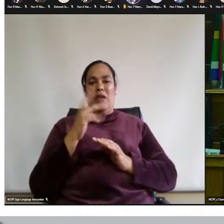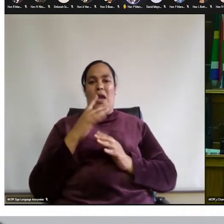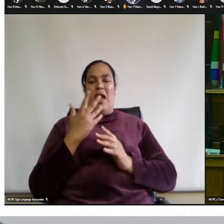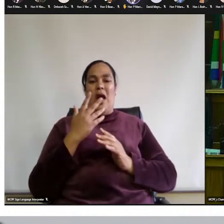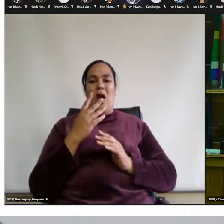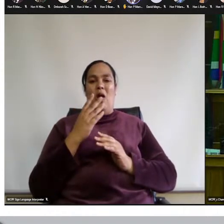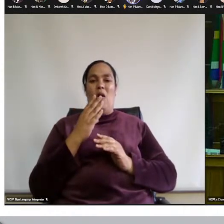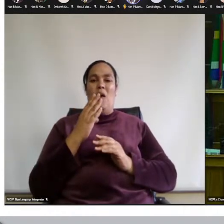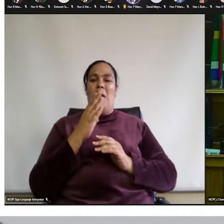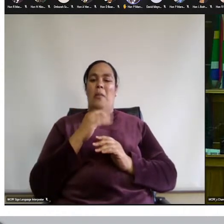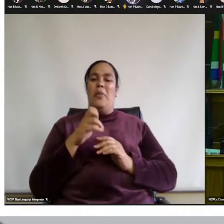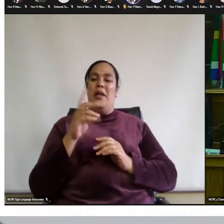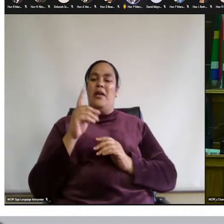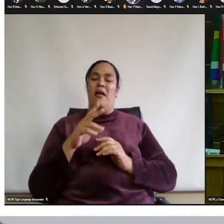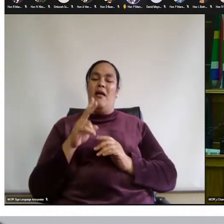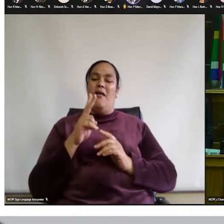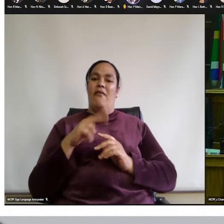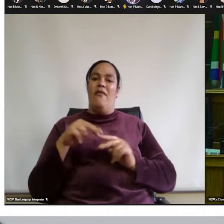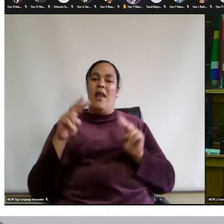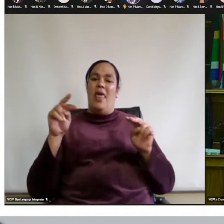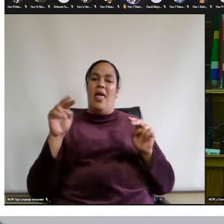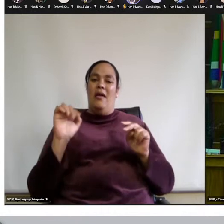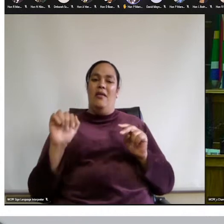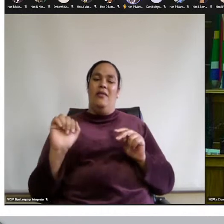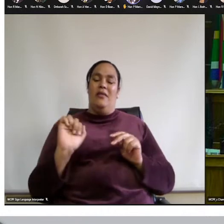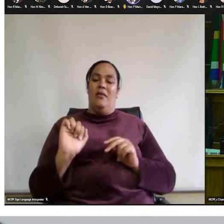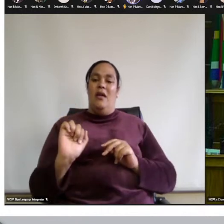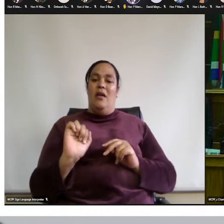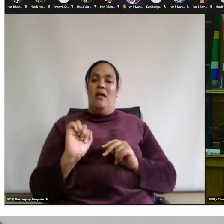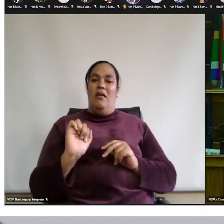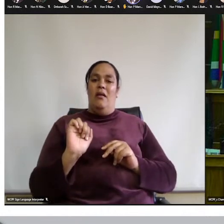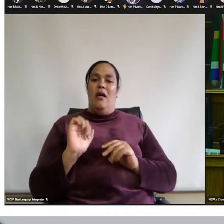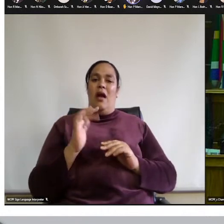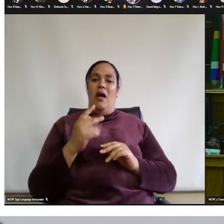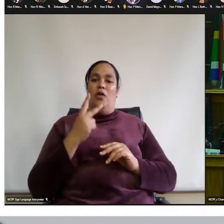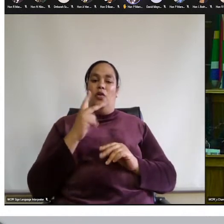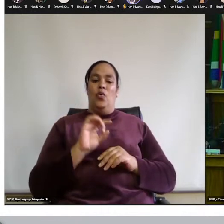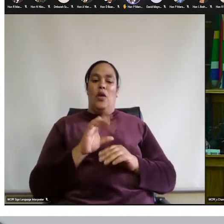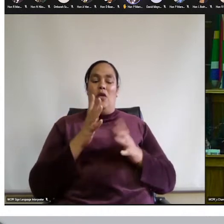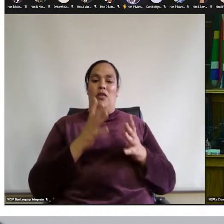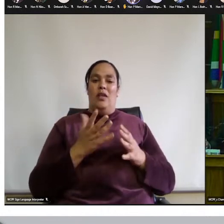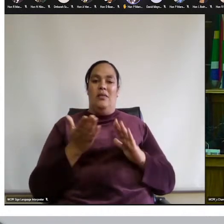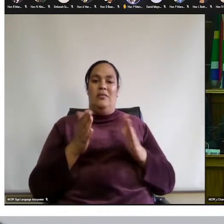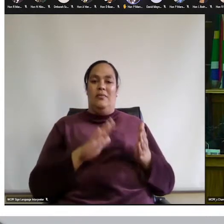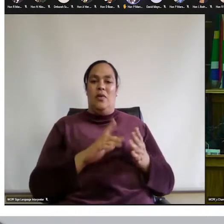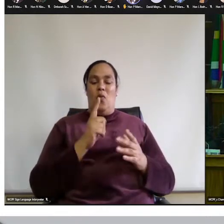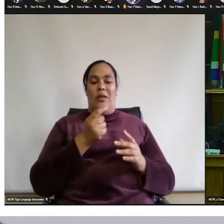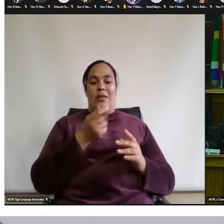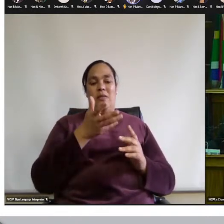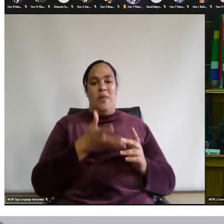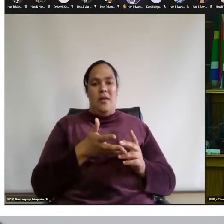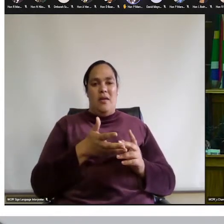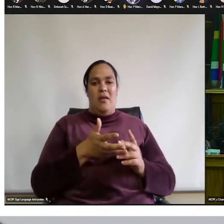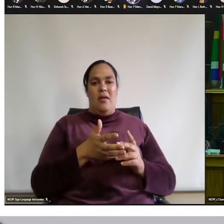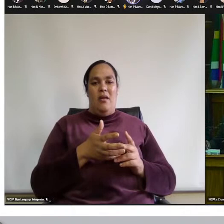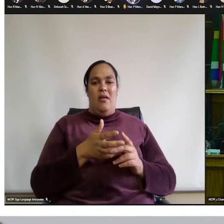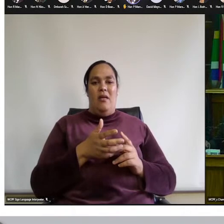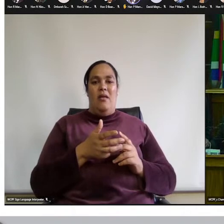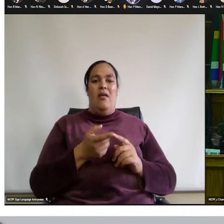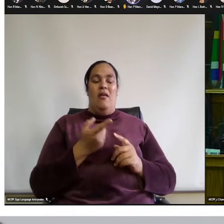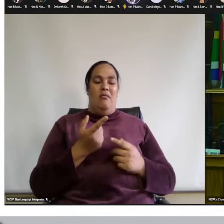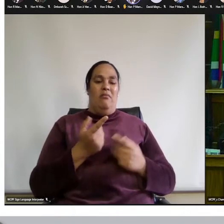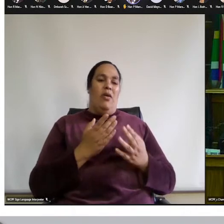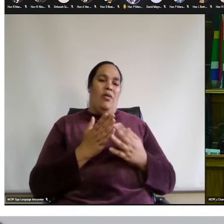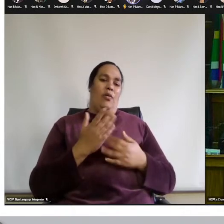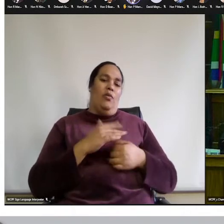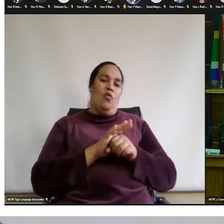die Democratic Alliance byvoorbeeld 2 councillors verloor, die ene is 'n speaker, as gevolg van COVID.